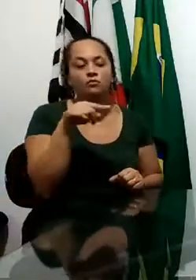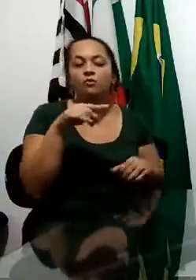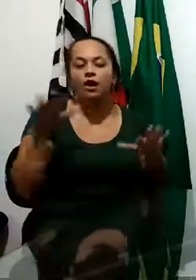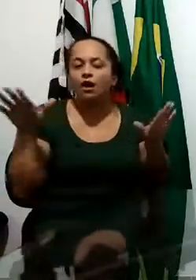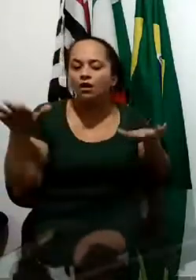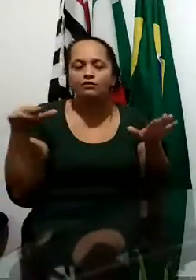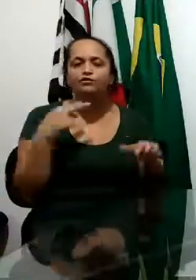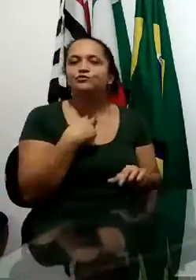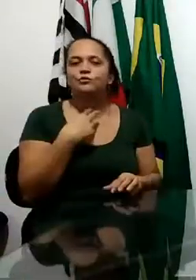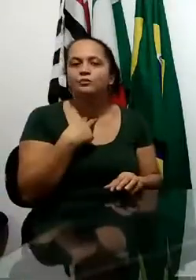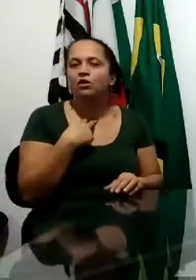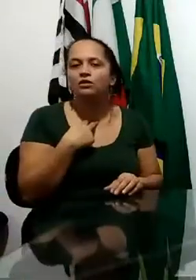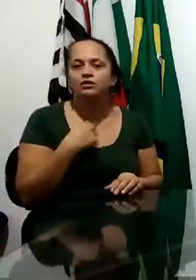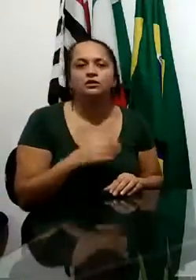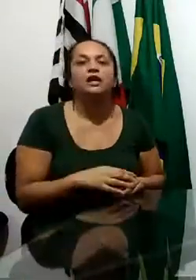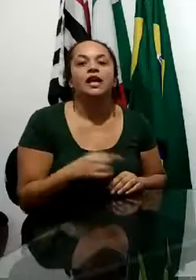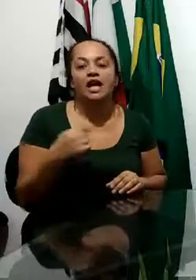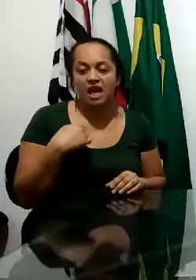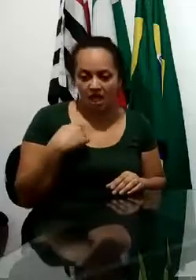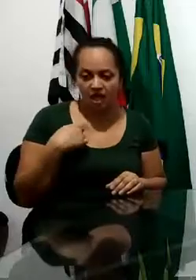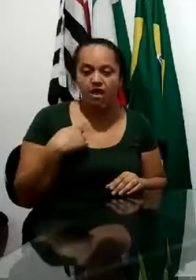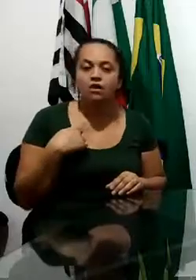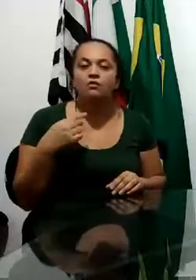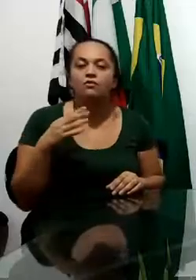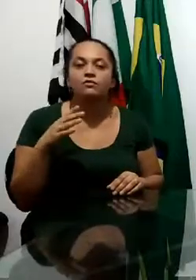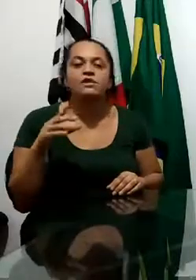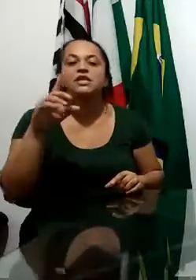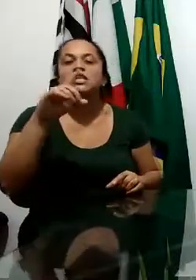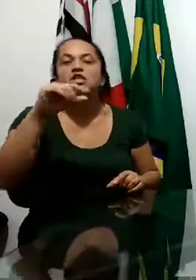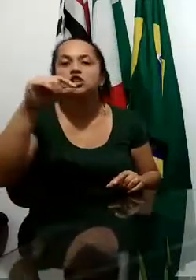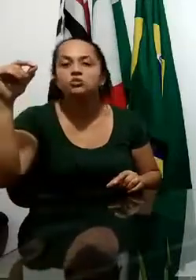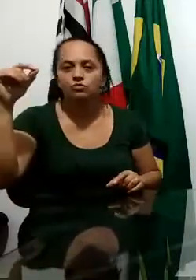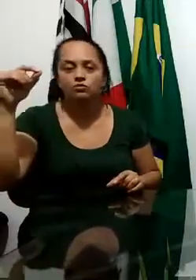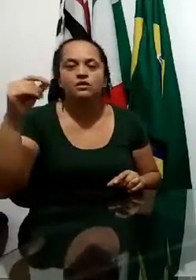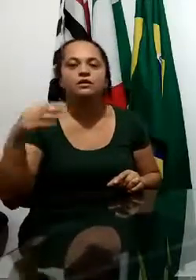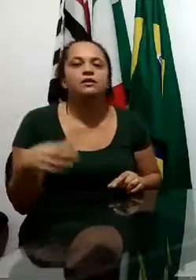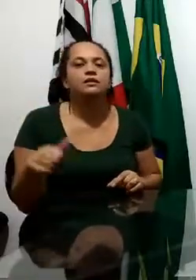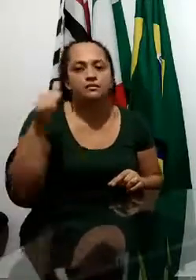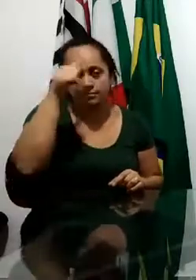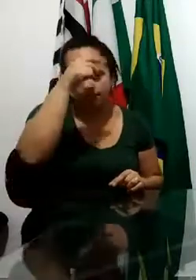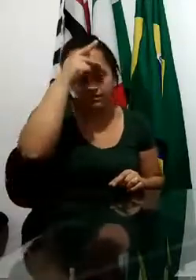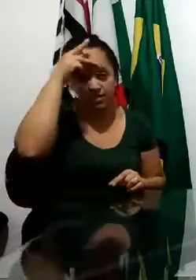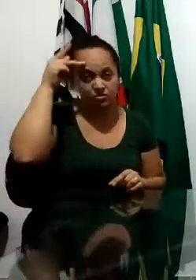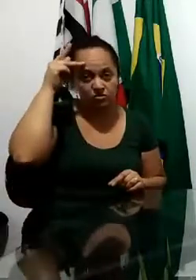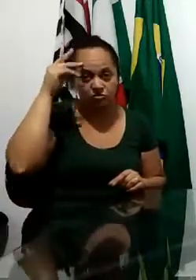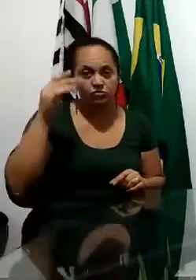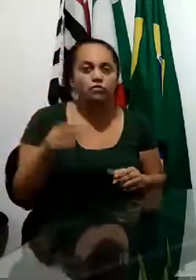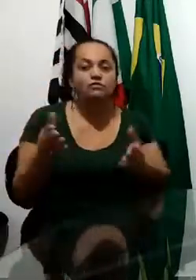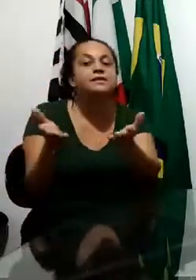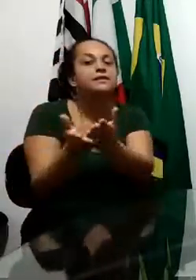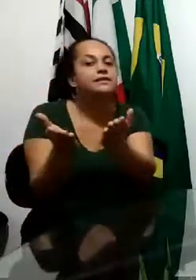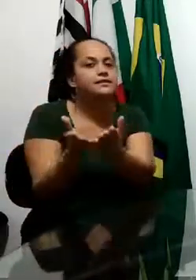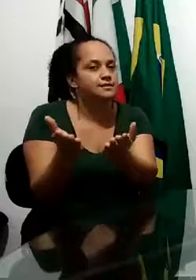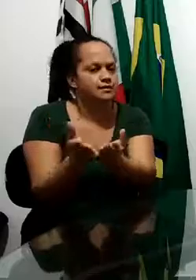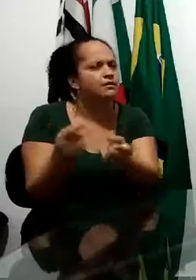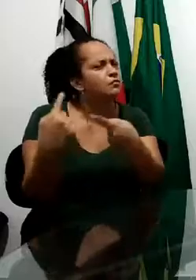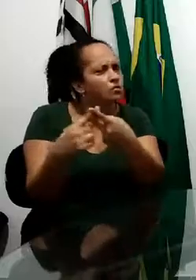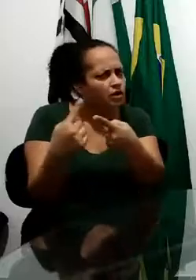aos cristãos convertidos. Por quê? Porque os anjos não foram salvos. Quem foi